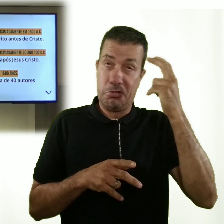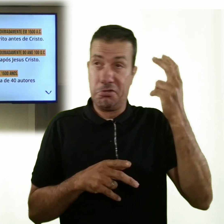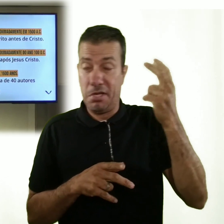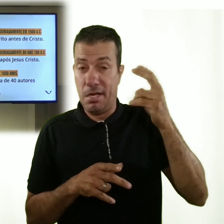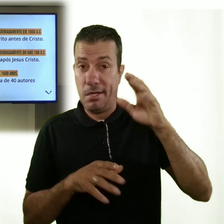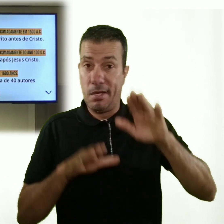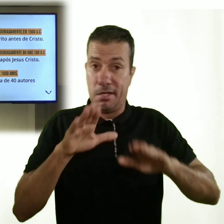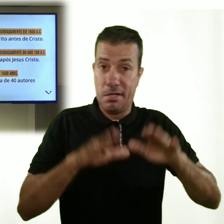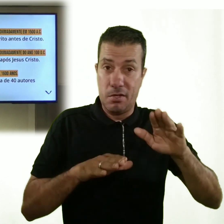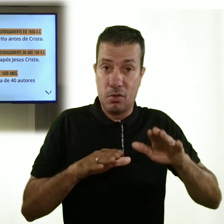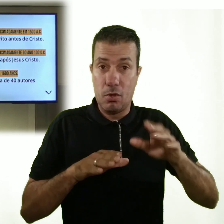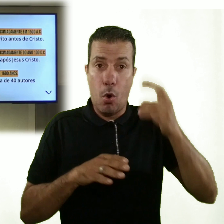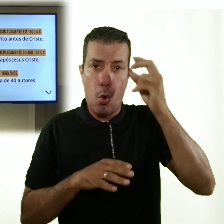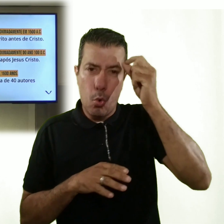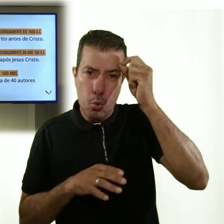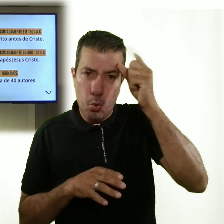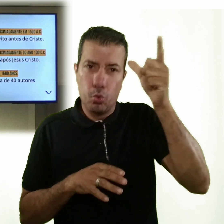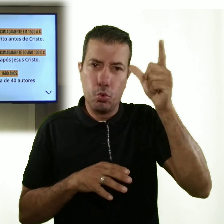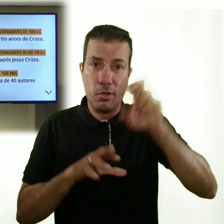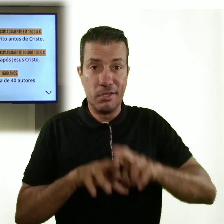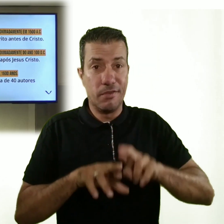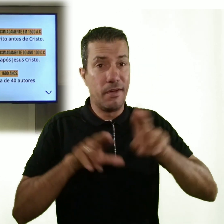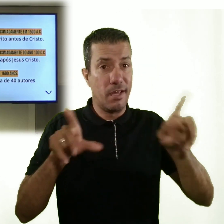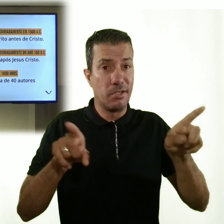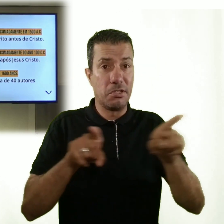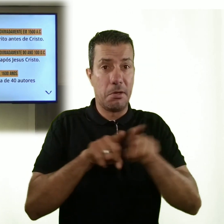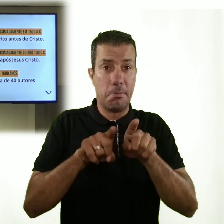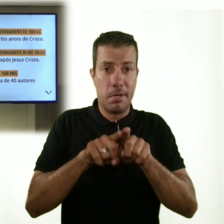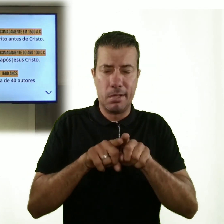diferentes culturas, e